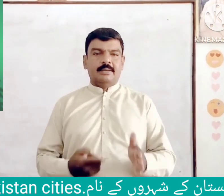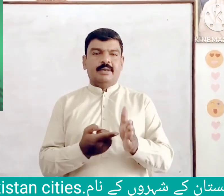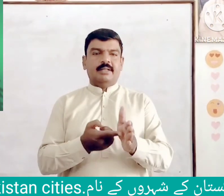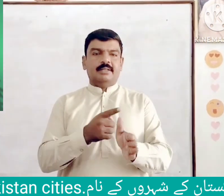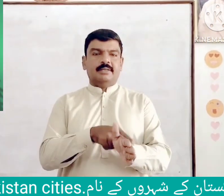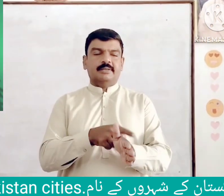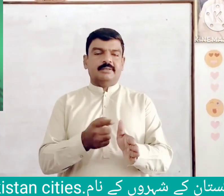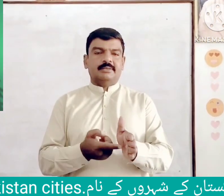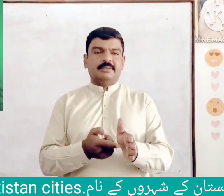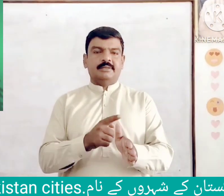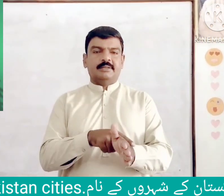फैसलाबाद,